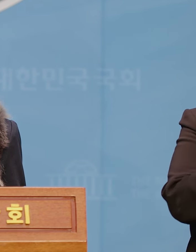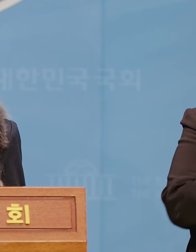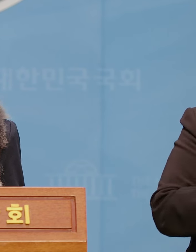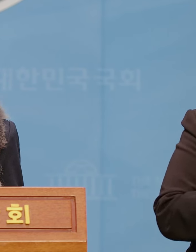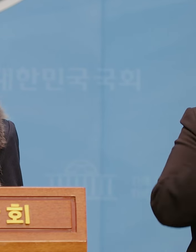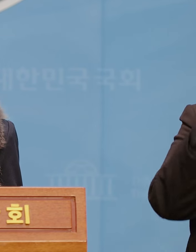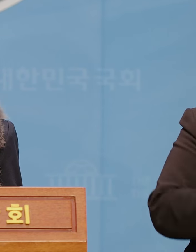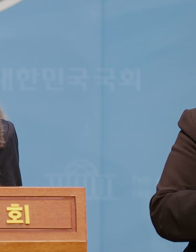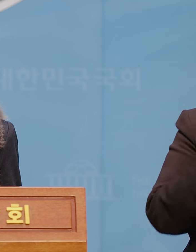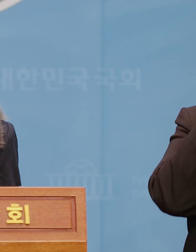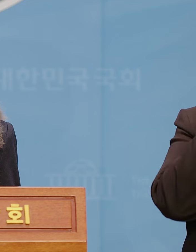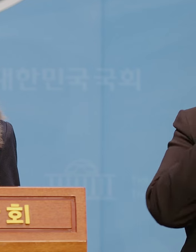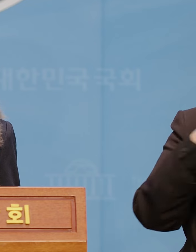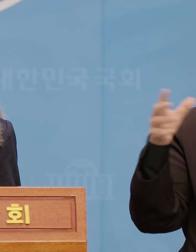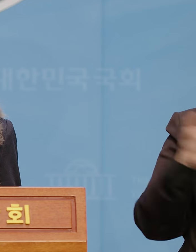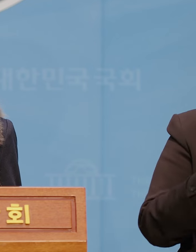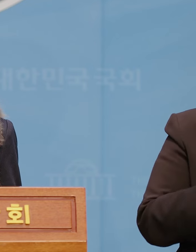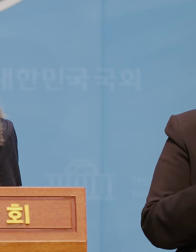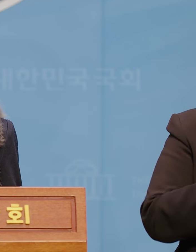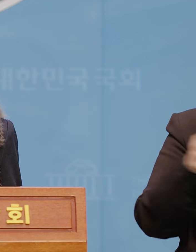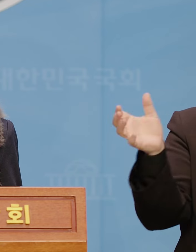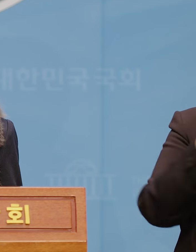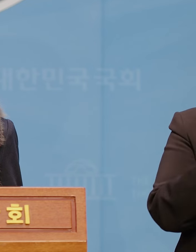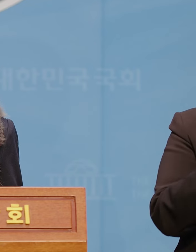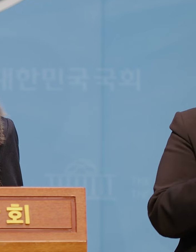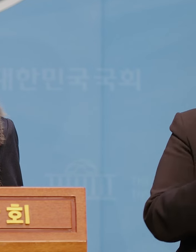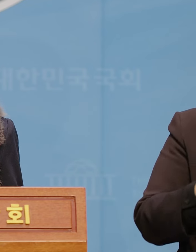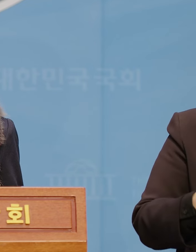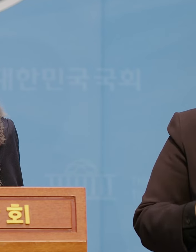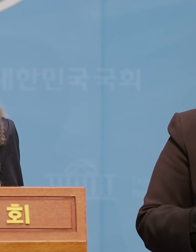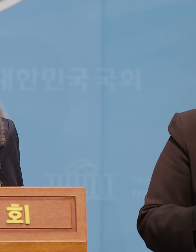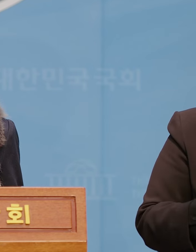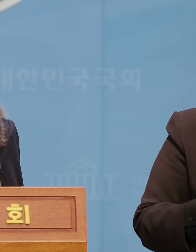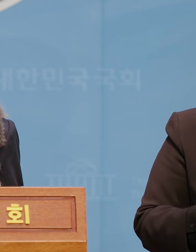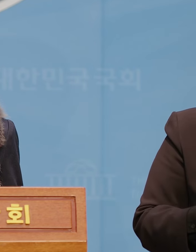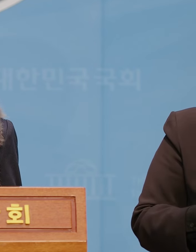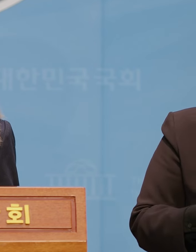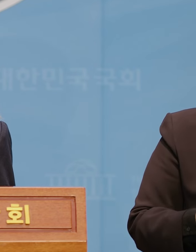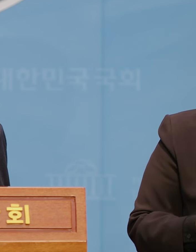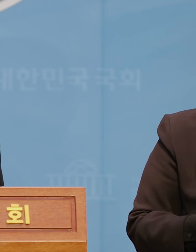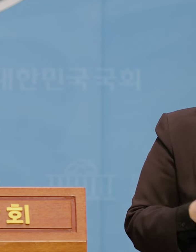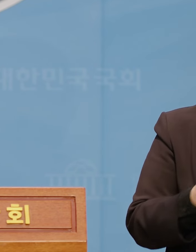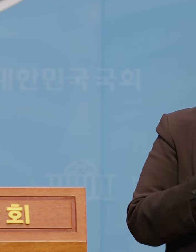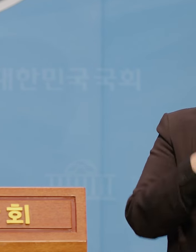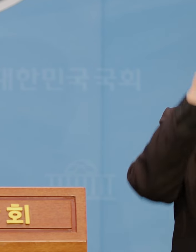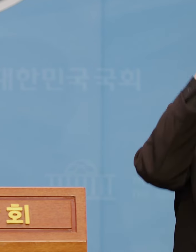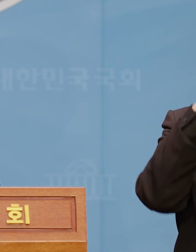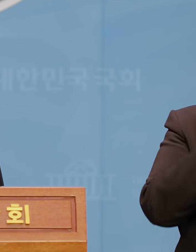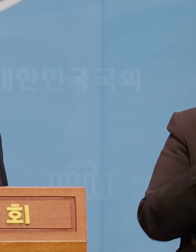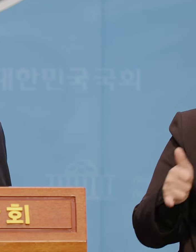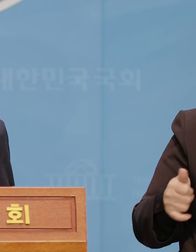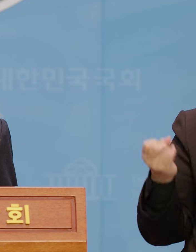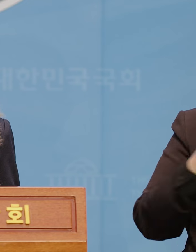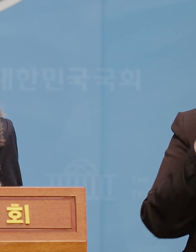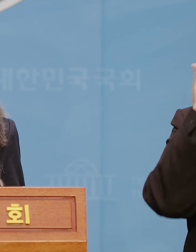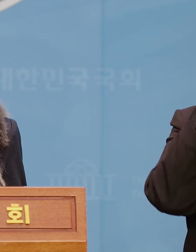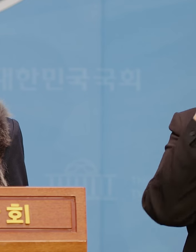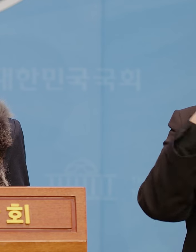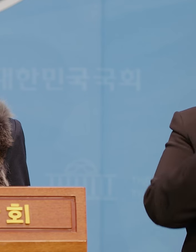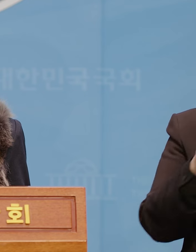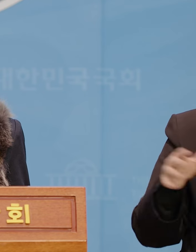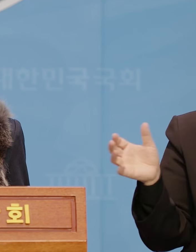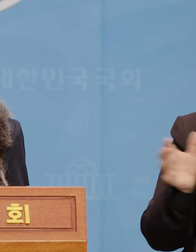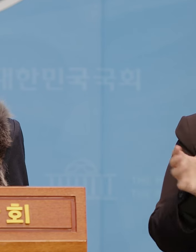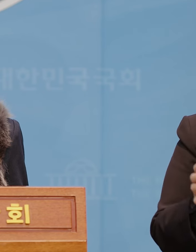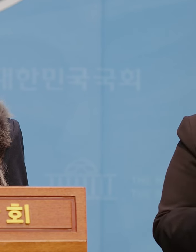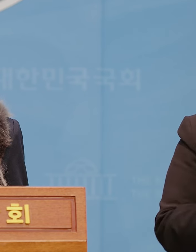달라고 그런 전화가 와서 제가 어 일단 사람들을 좀 시각 장애인 분들이나 이런 분들을 장애인들을